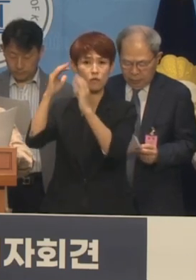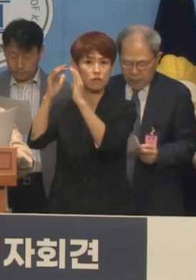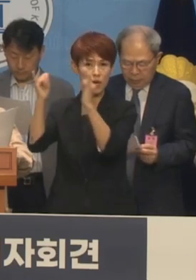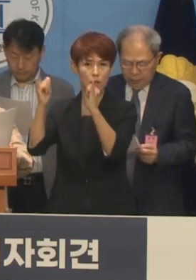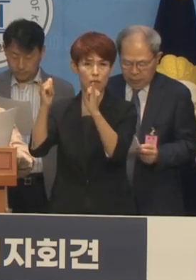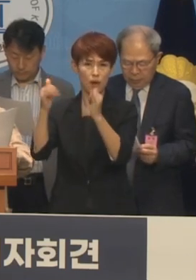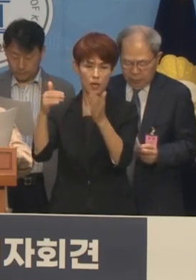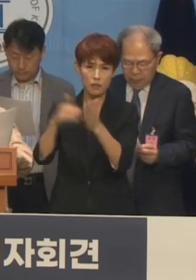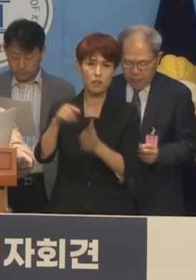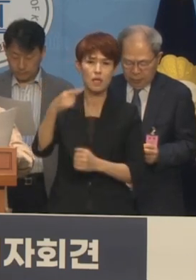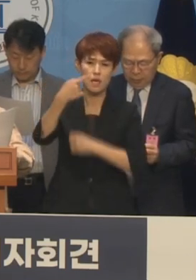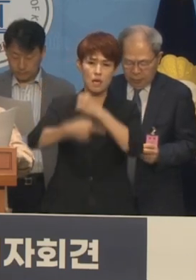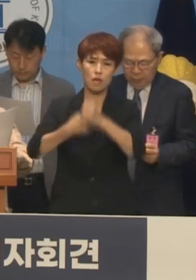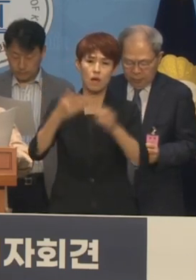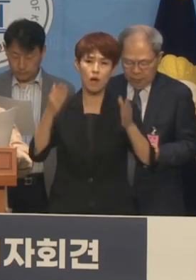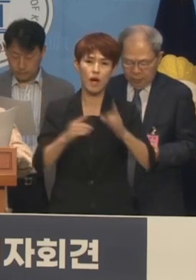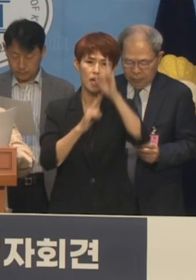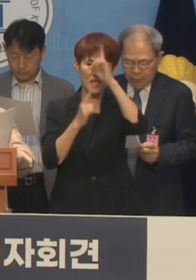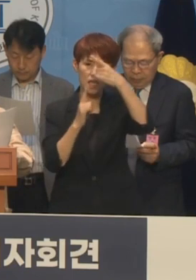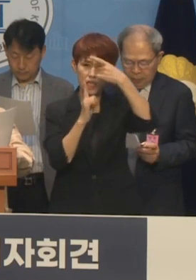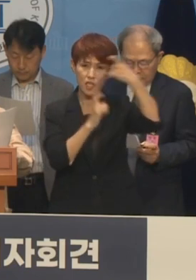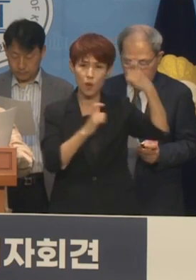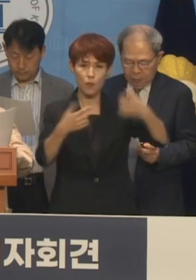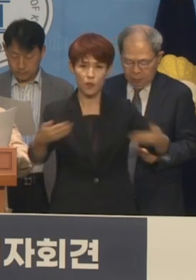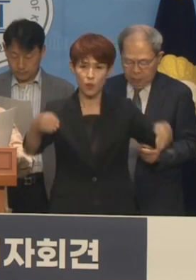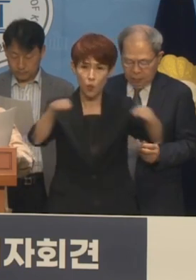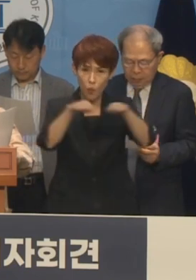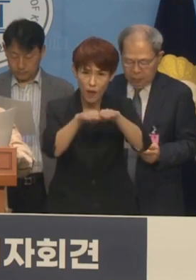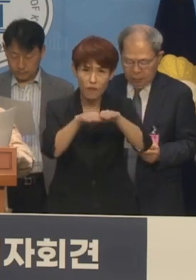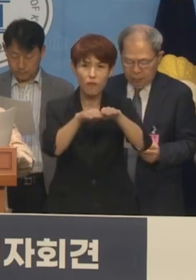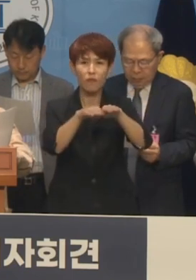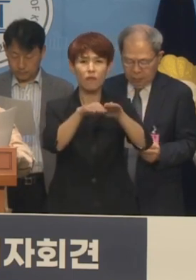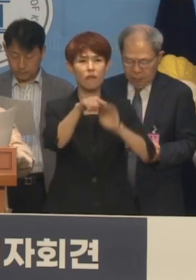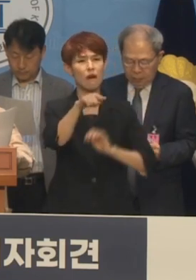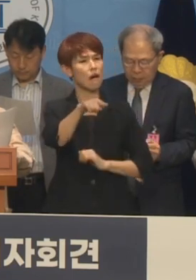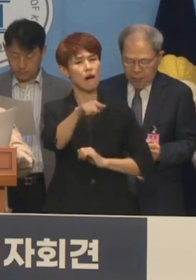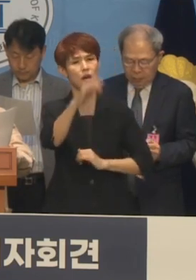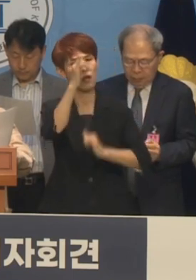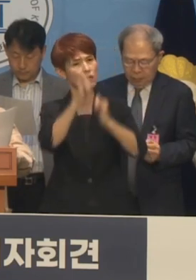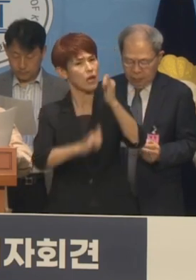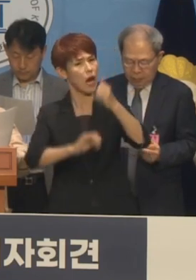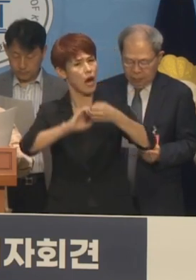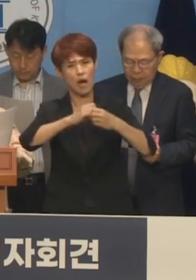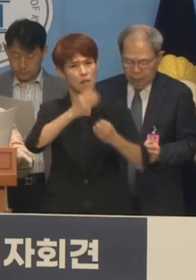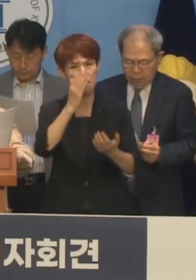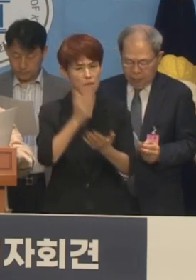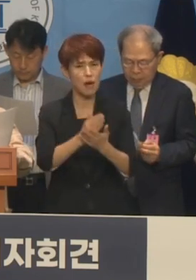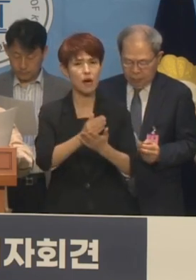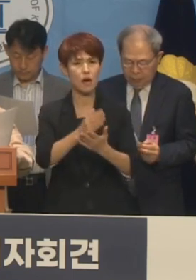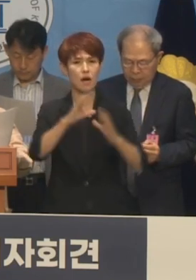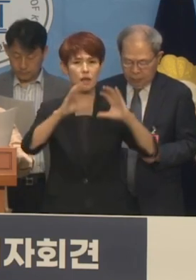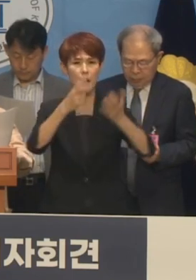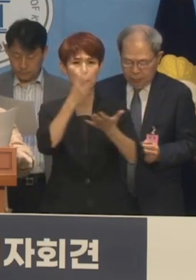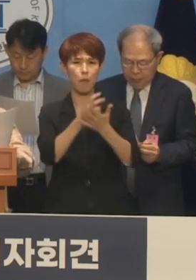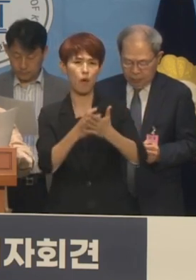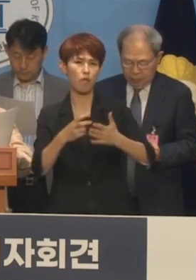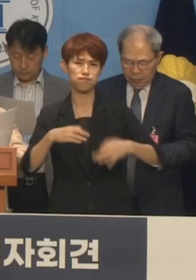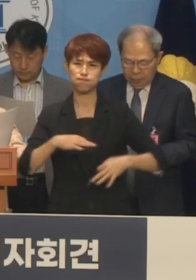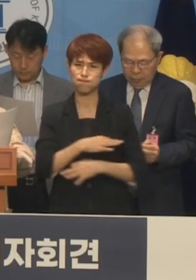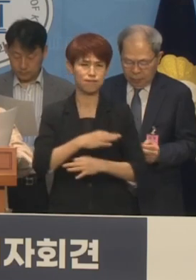1년 넘게 이승만 기념관을 비롯한 역사 왜곡과 헌법 부정 행위